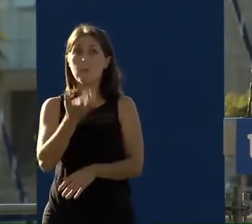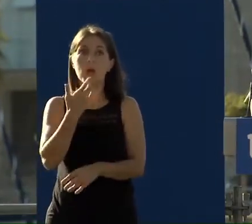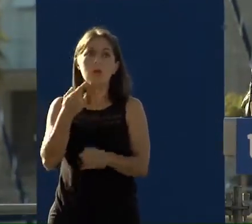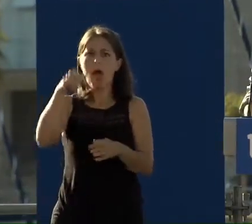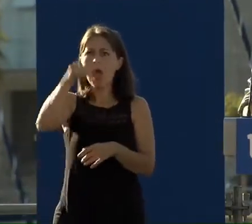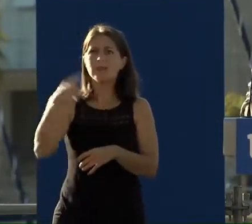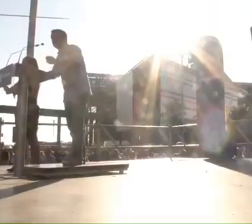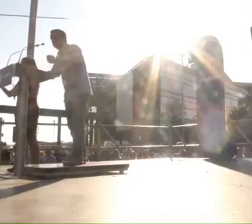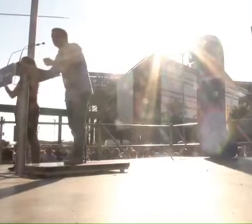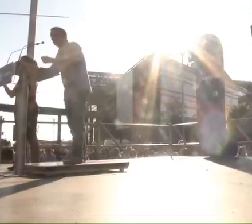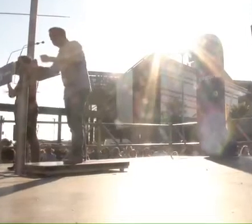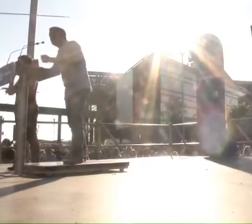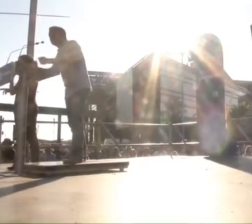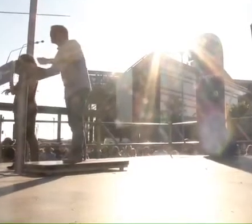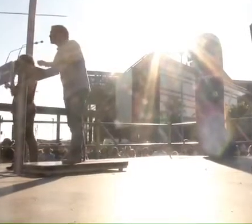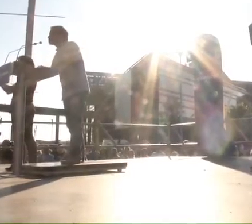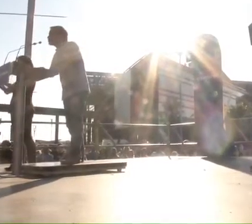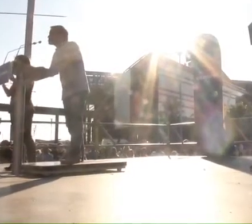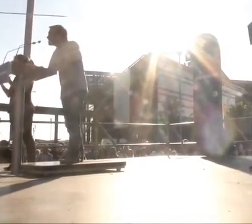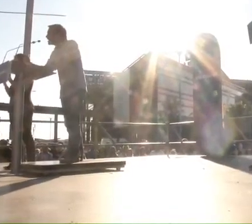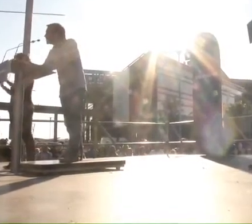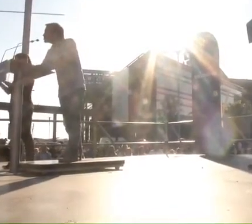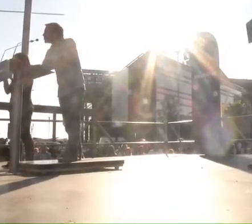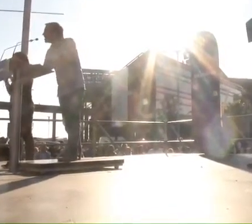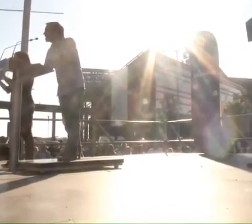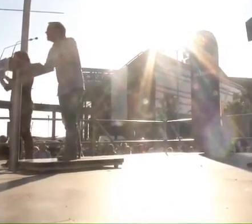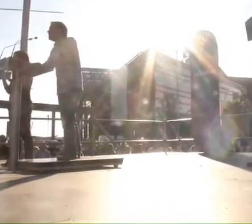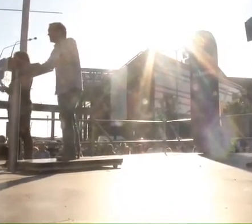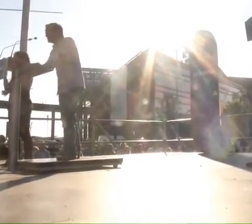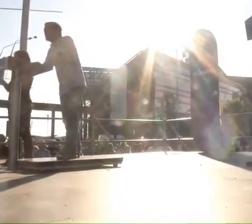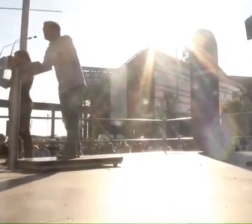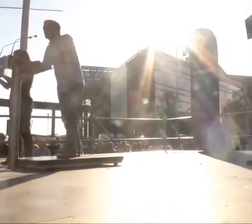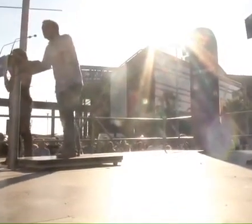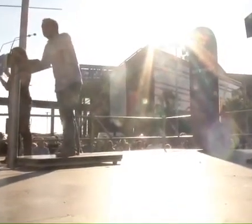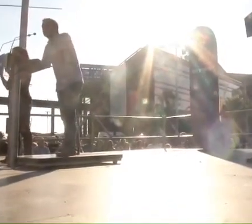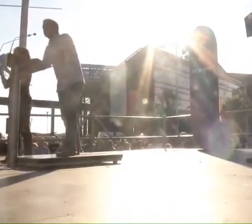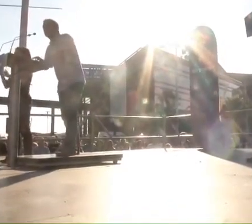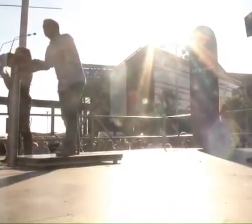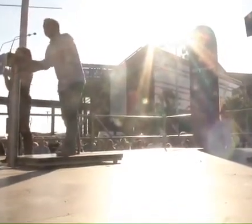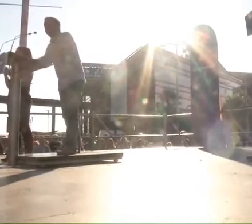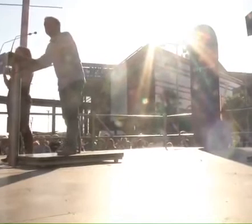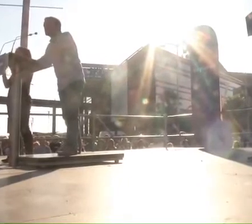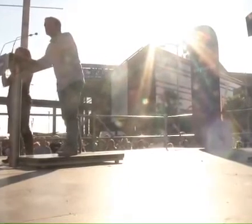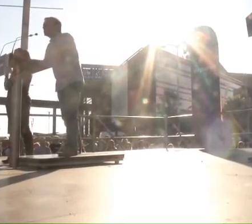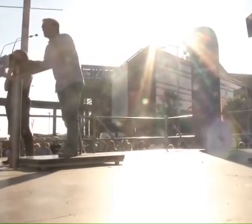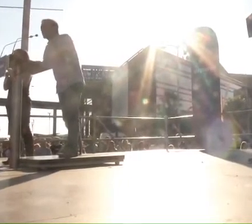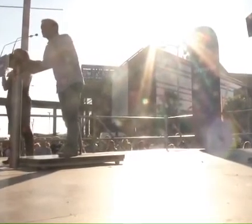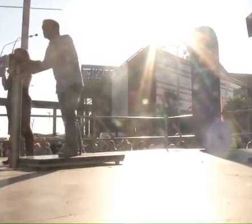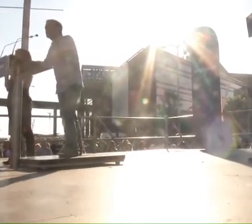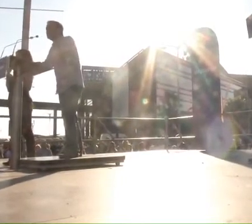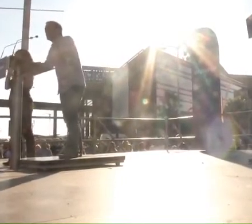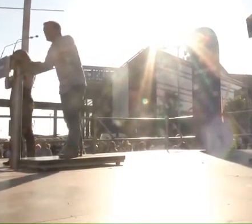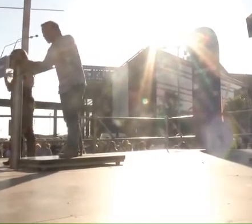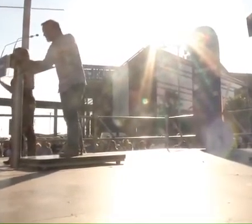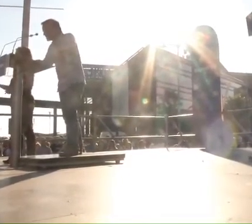estamos aquí nas prazas, que nos vemos, que estamos xuntos, que vemos o poder, pero ás veces chegamos a casa e nos podemos sentir un poquillo sós, pero non é